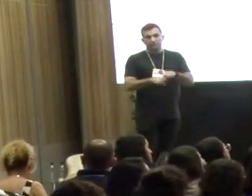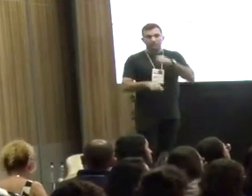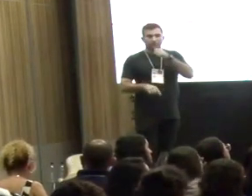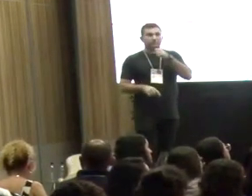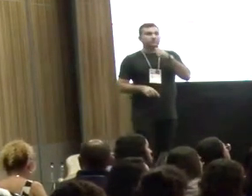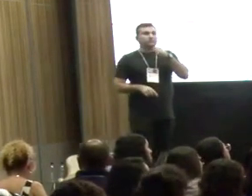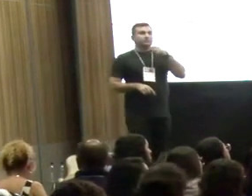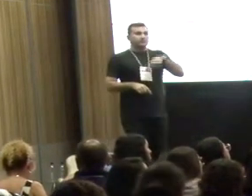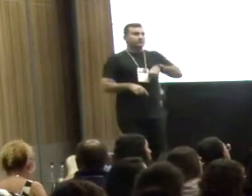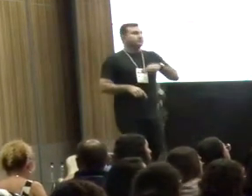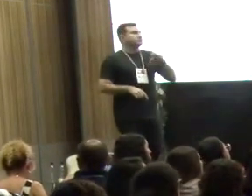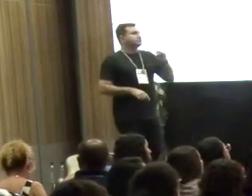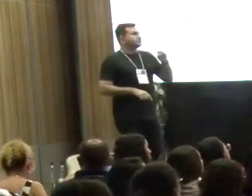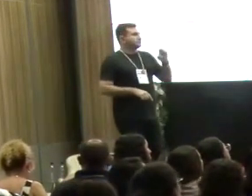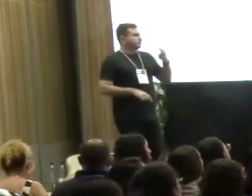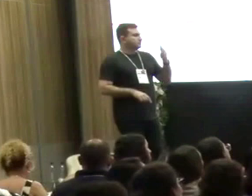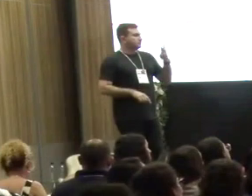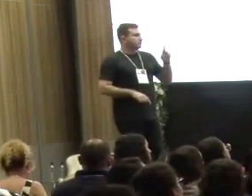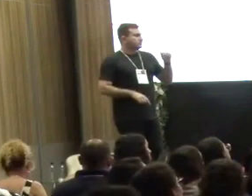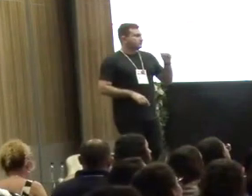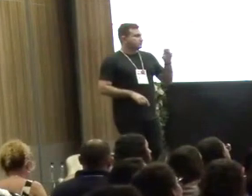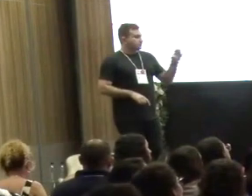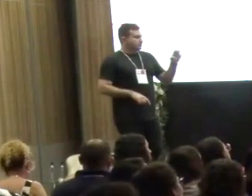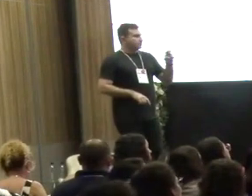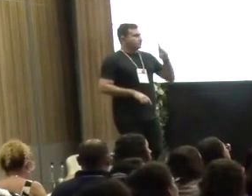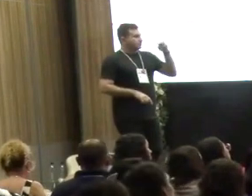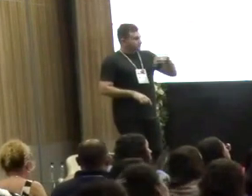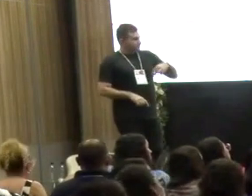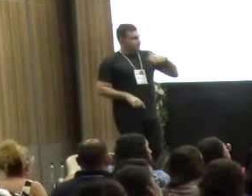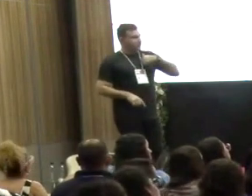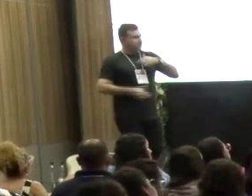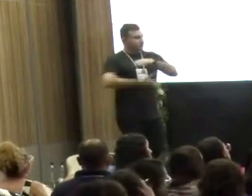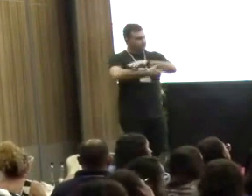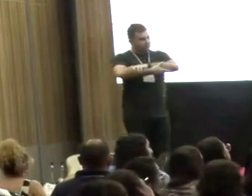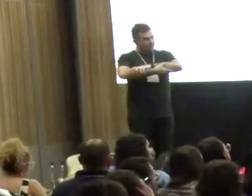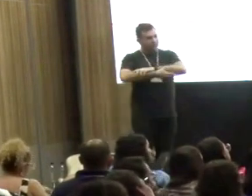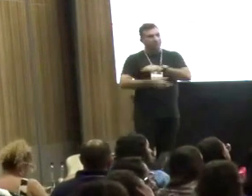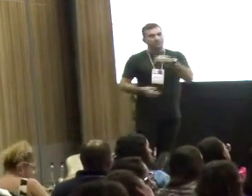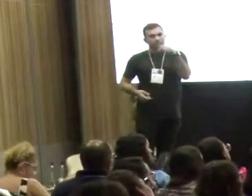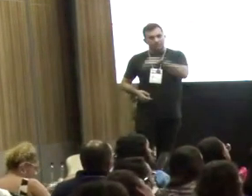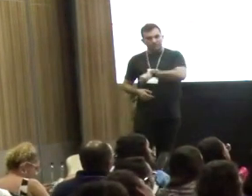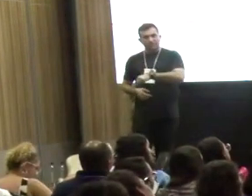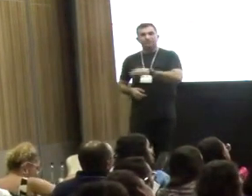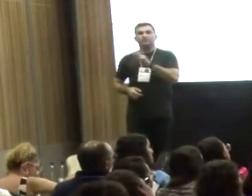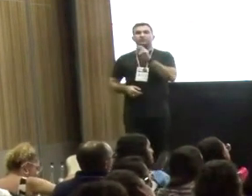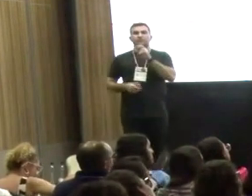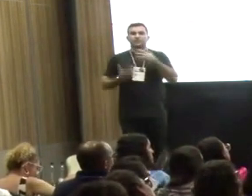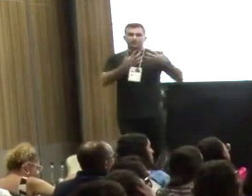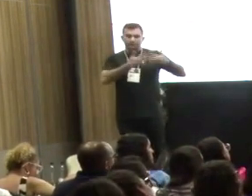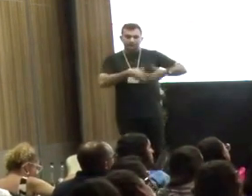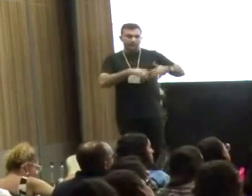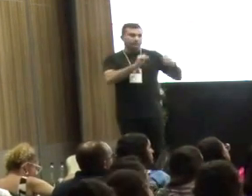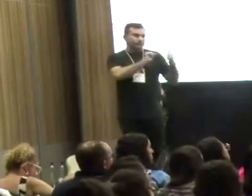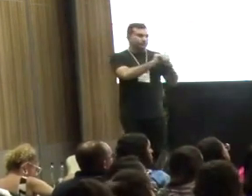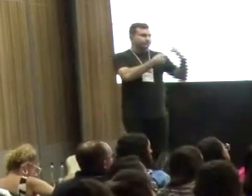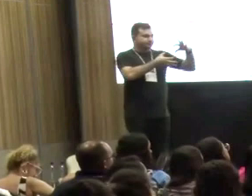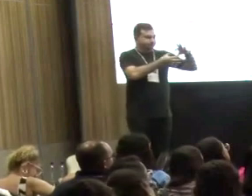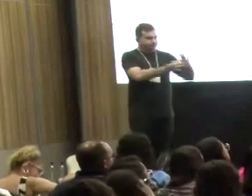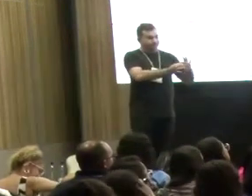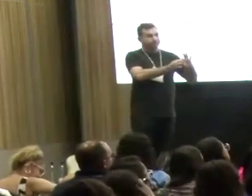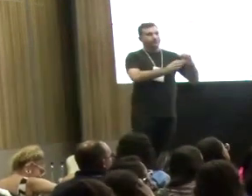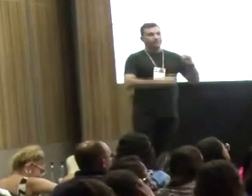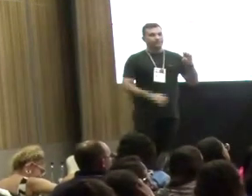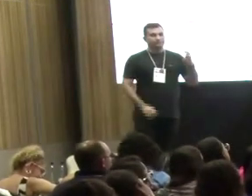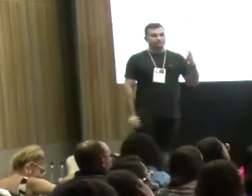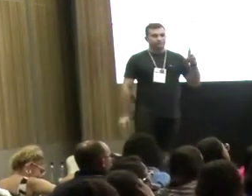Norte. Então eu estou na parceria do IFRN com o SEBRAE Rio Grande do Norte. E eu